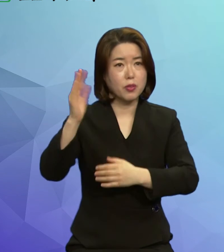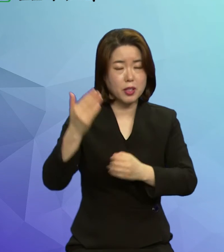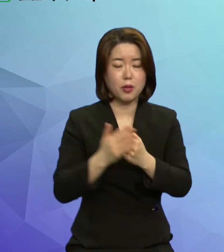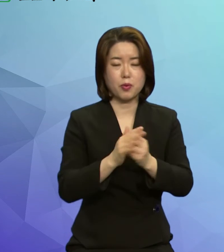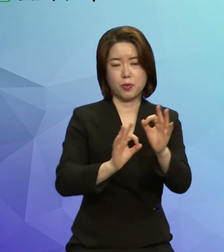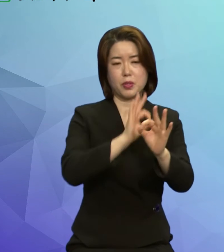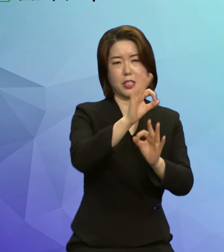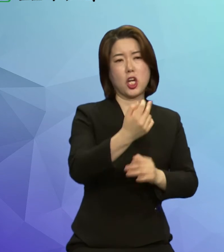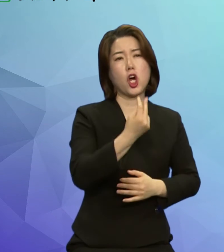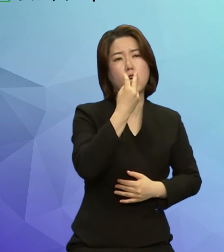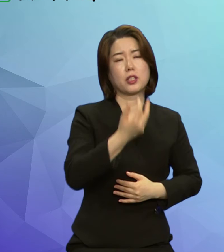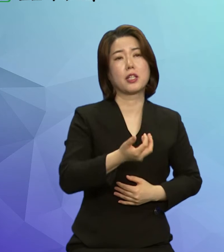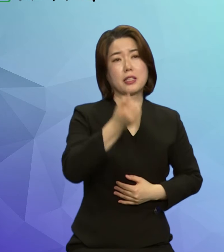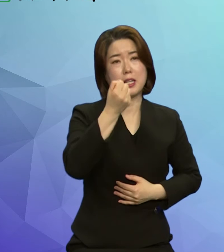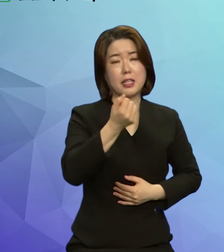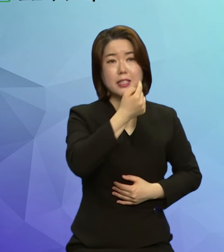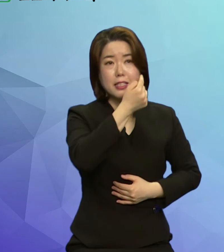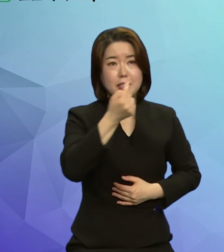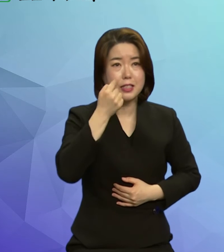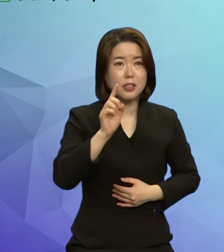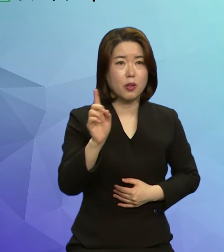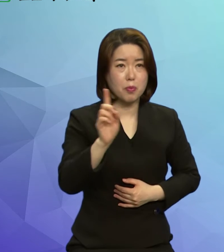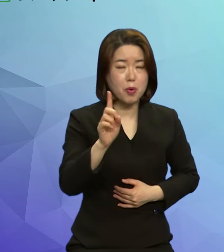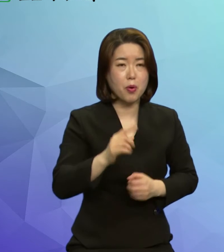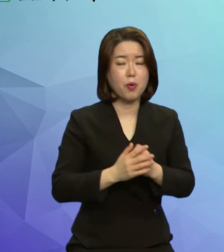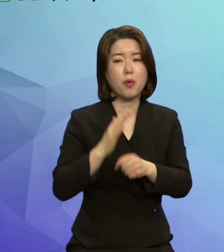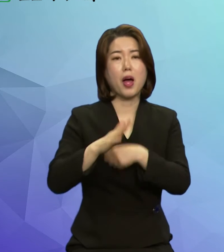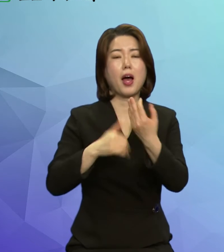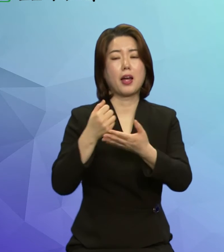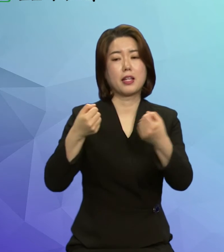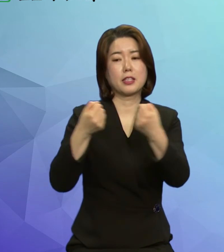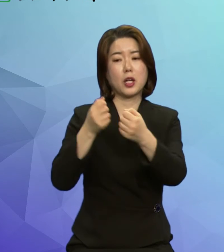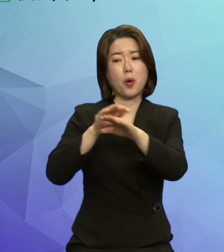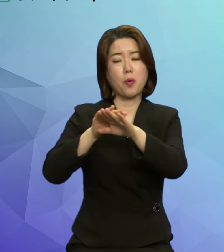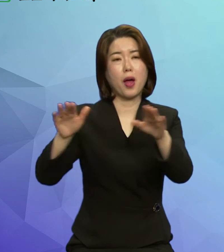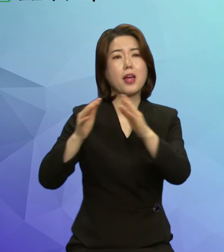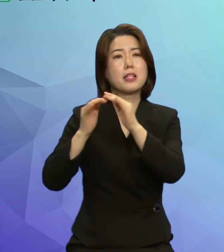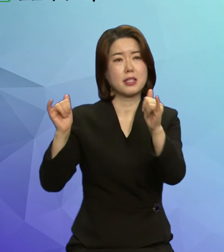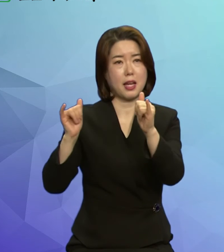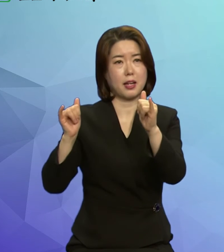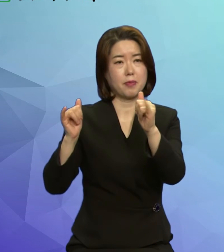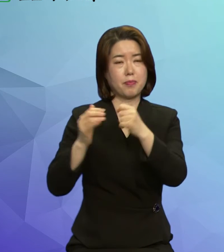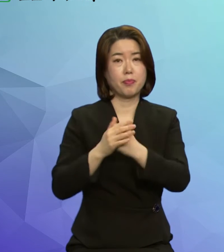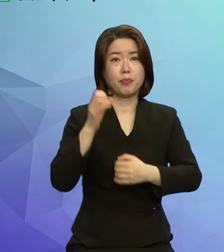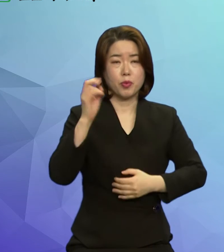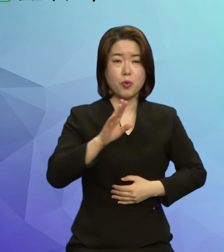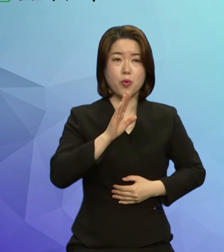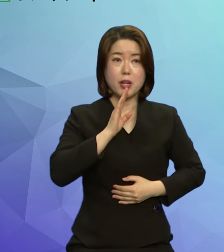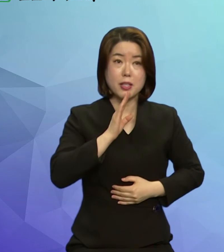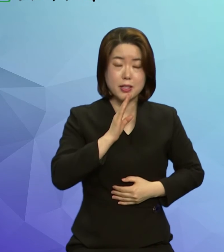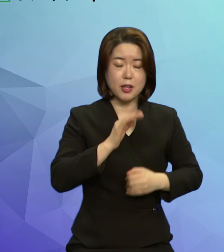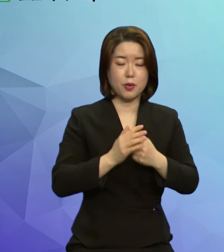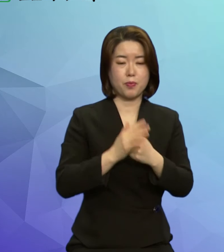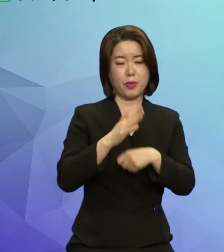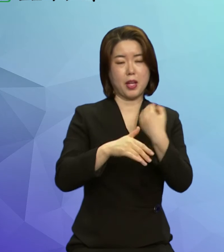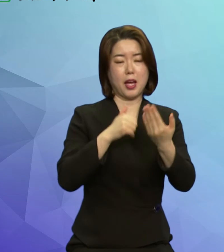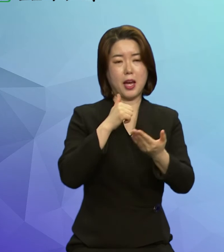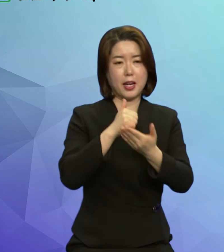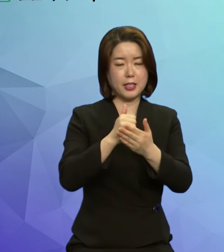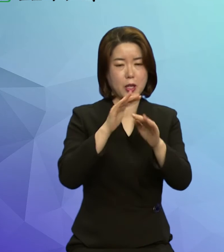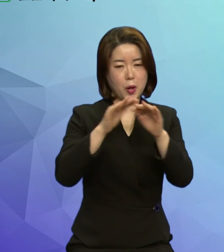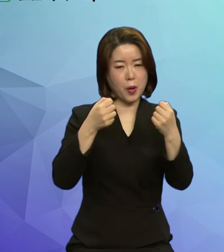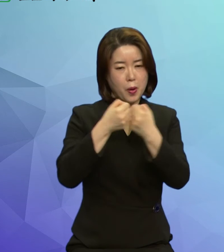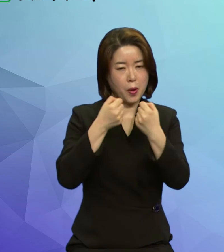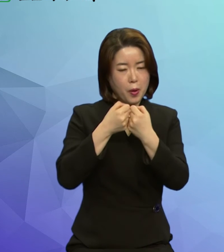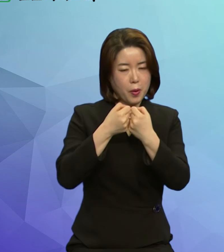영생을 소유한 사람의 증거는요, 하나님과 화해한 사람, 그리고 실제로 하나님과 화해한 삶을